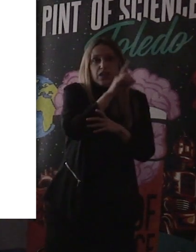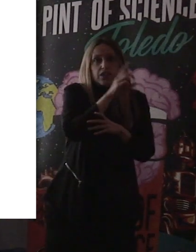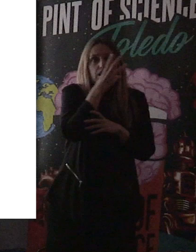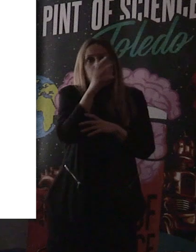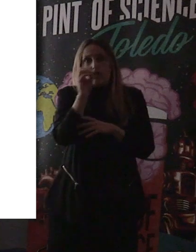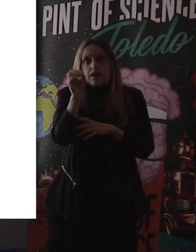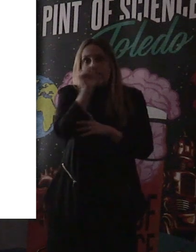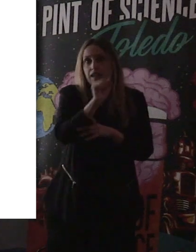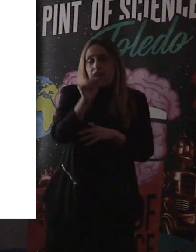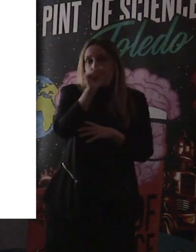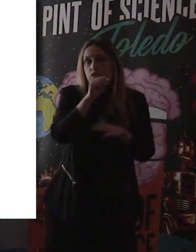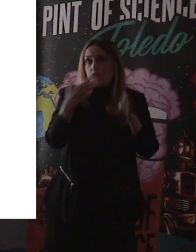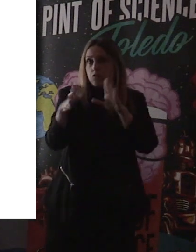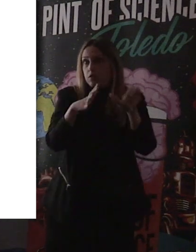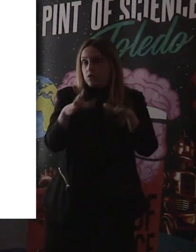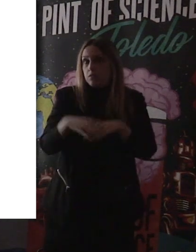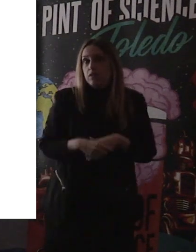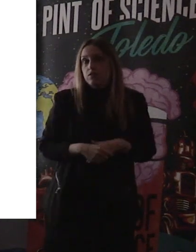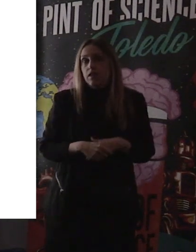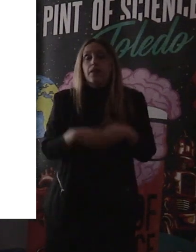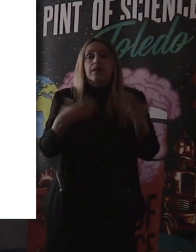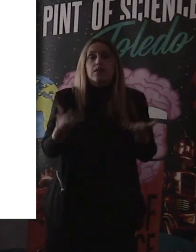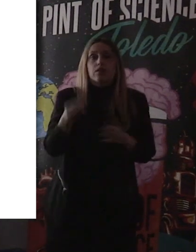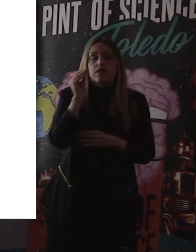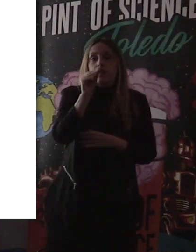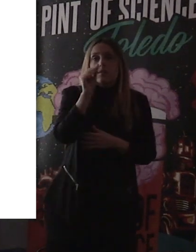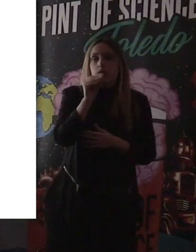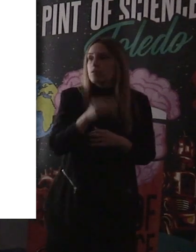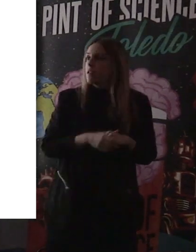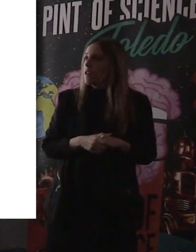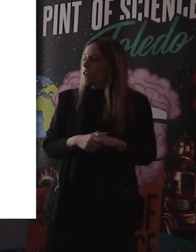130 años o algo. Entonces, la pregunta a vosotros,